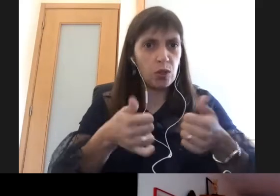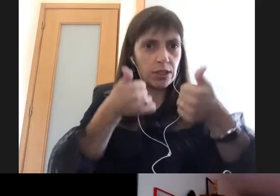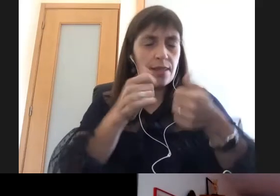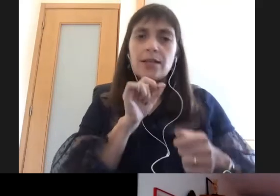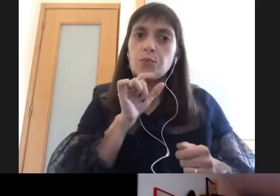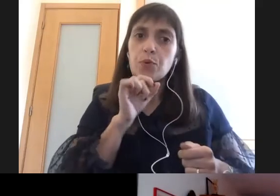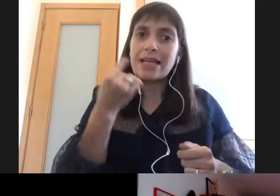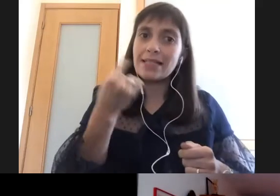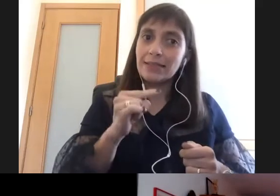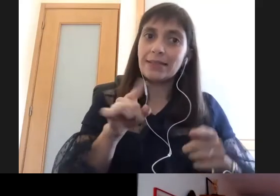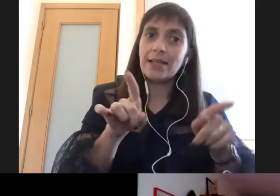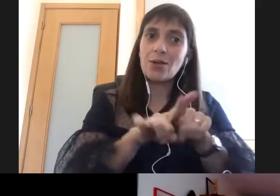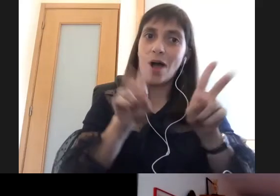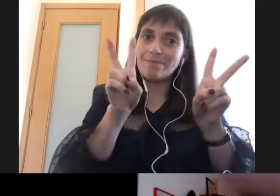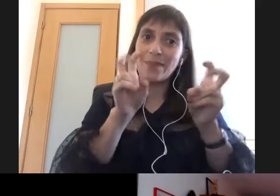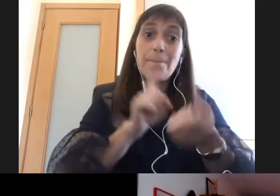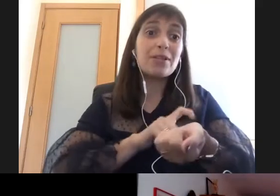ter uma personalidade,